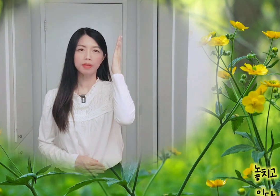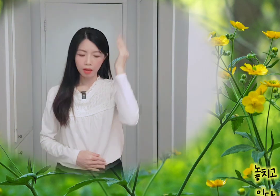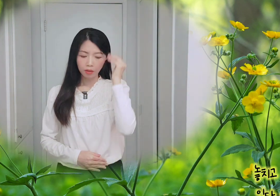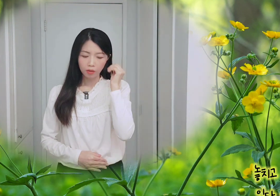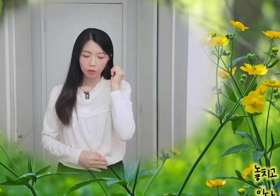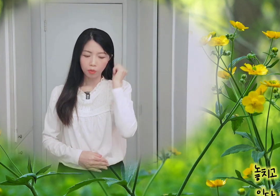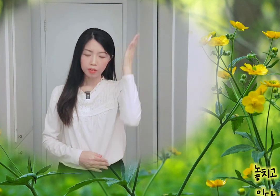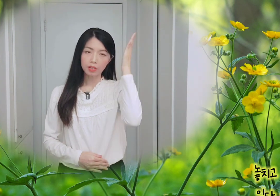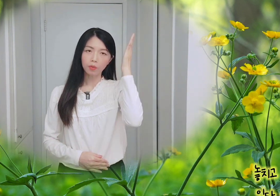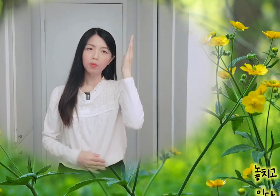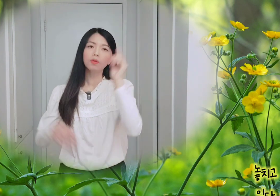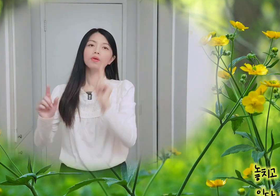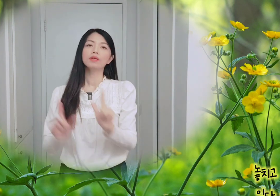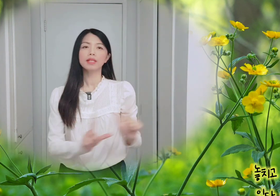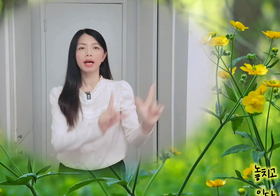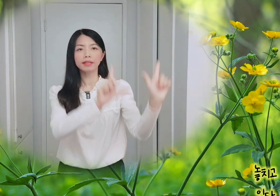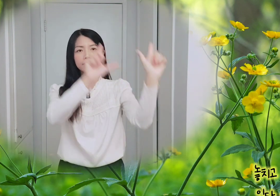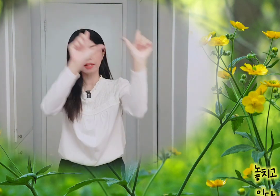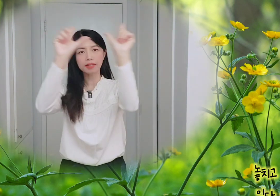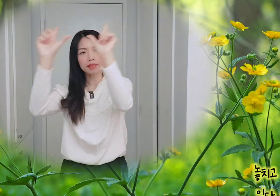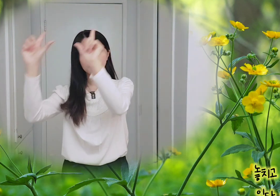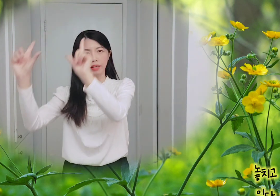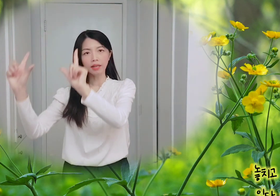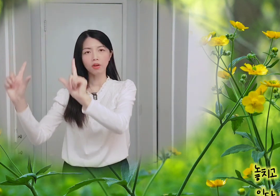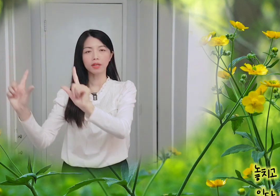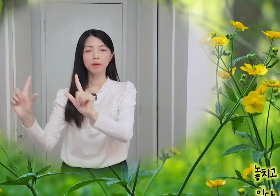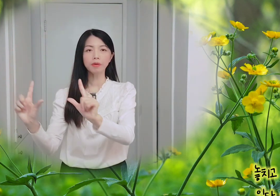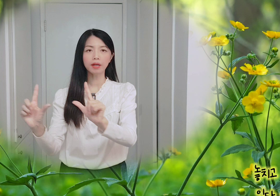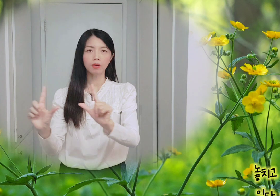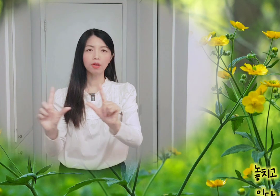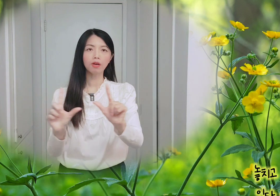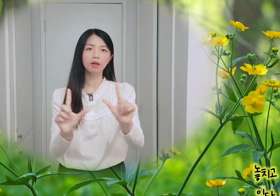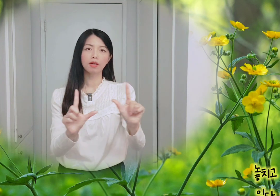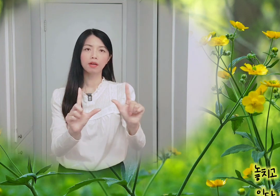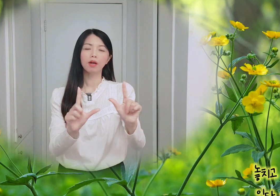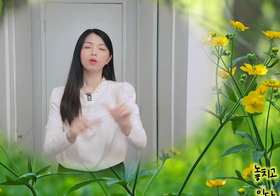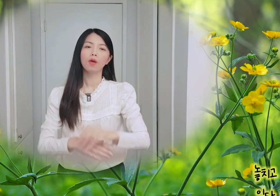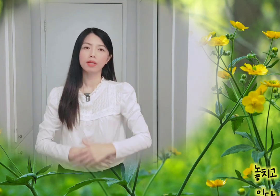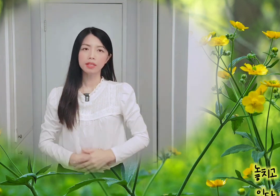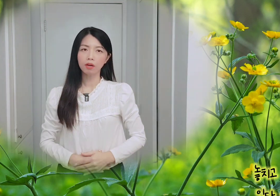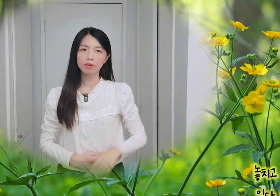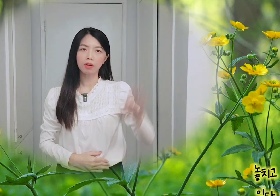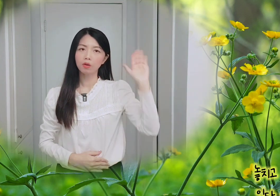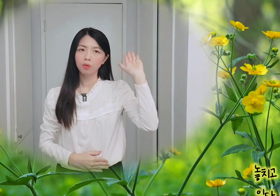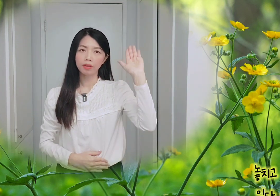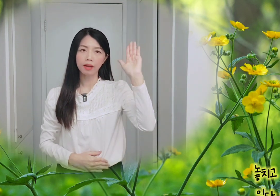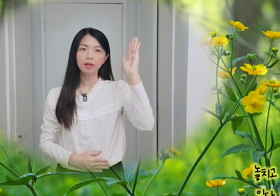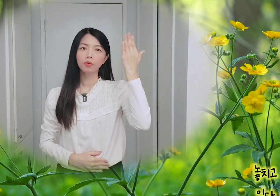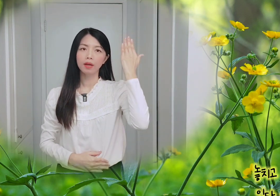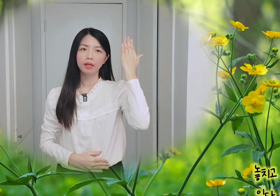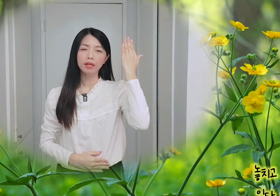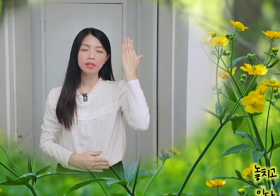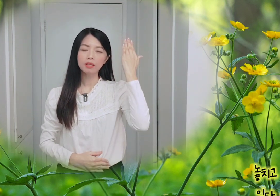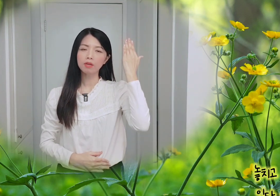수어가 됩니다. 놓치고 사는 인생이 여기까지 한 번에 가고요. 되기 싫었어.